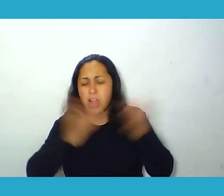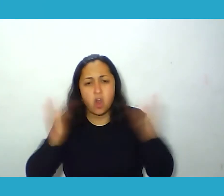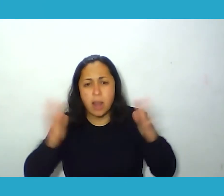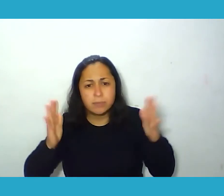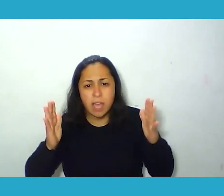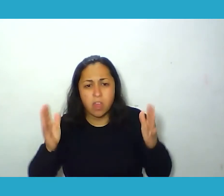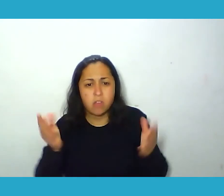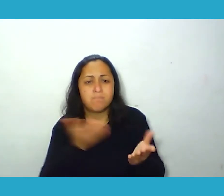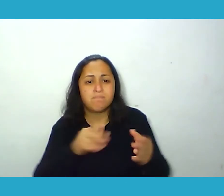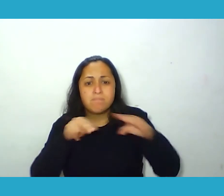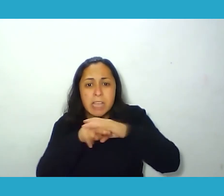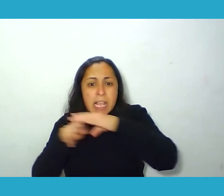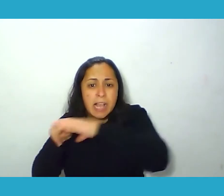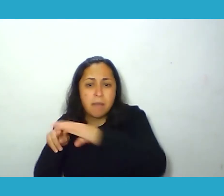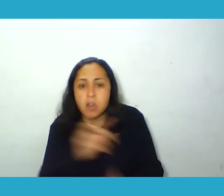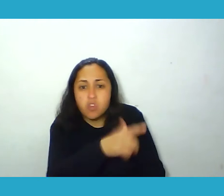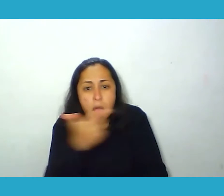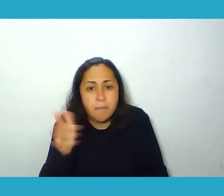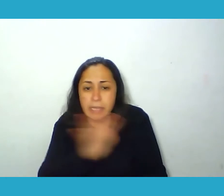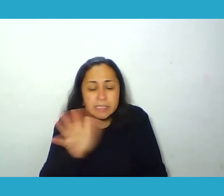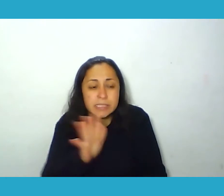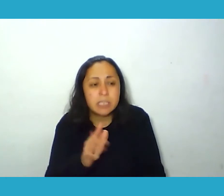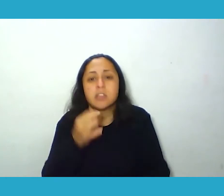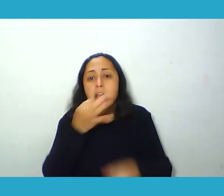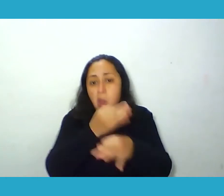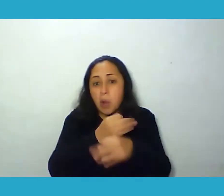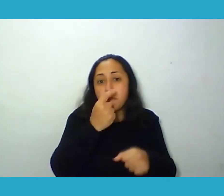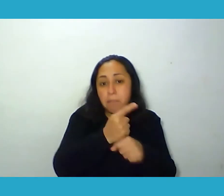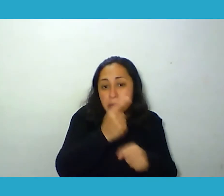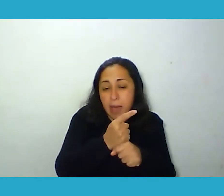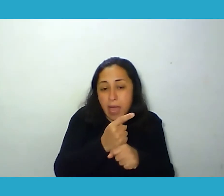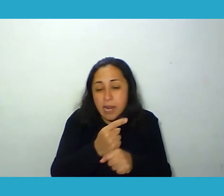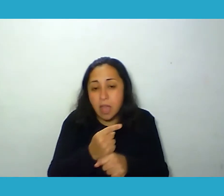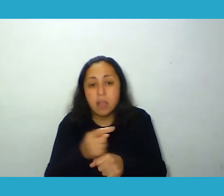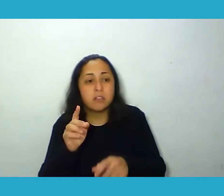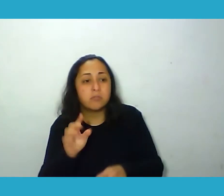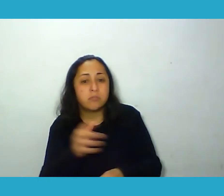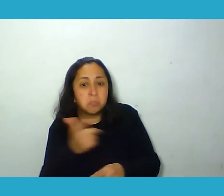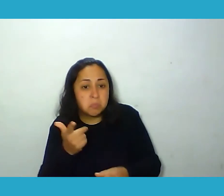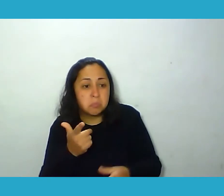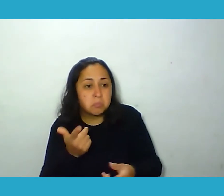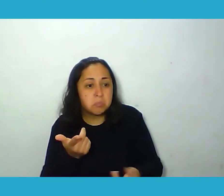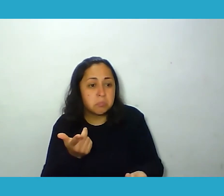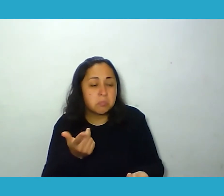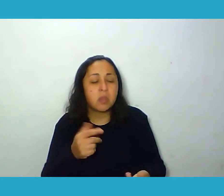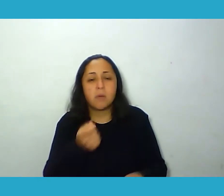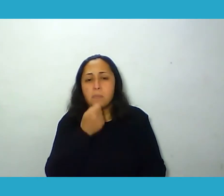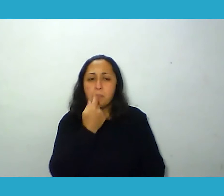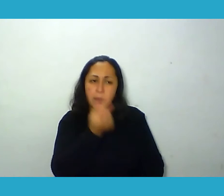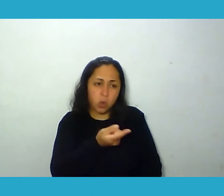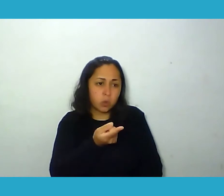alcanza. Sucede lo mismo con las escuelas primarias estatales en zonas rurales de Cosquín. Se pregunta si